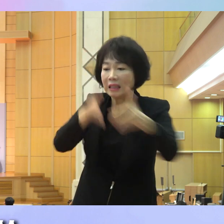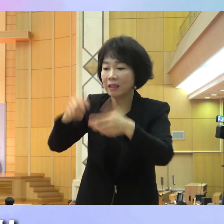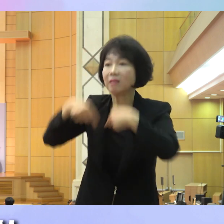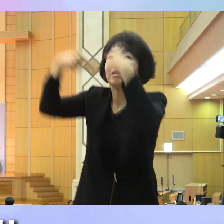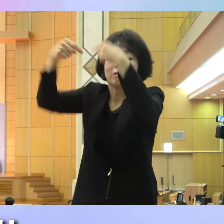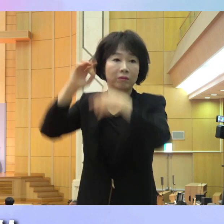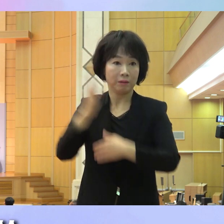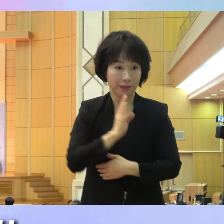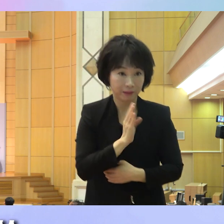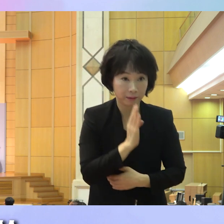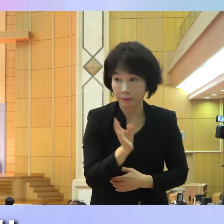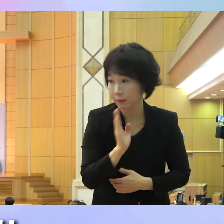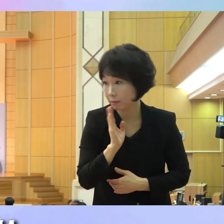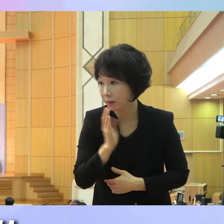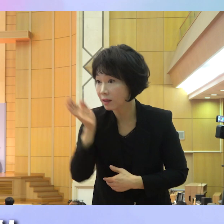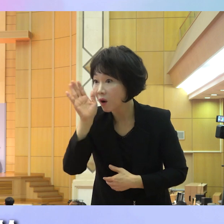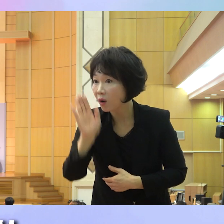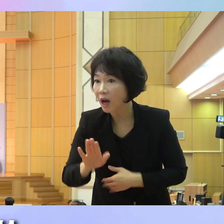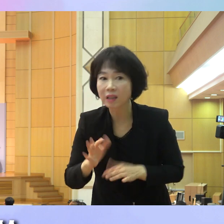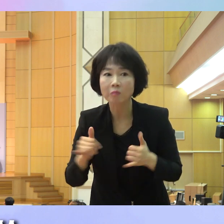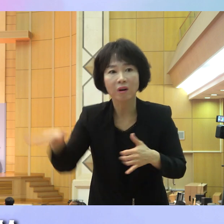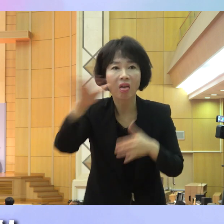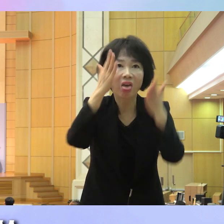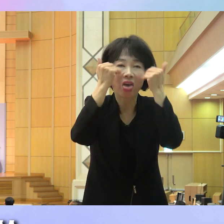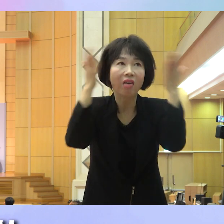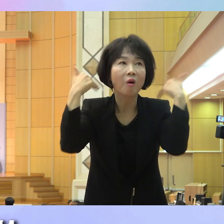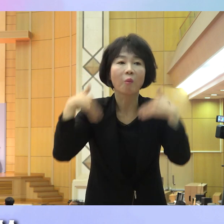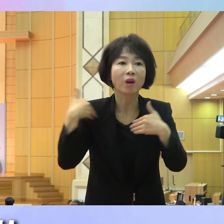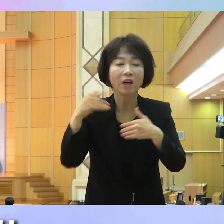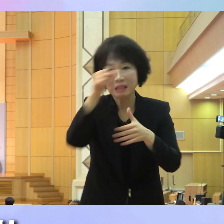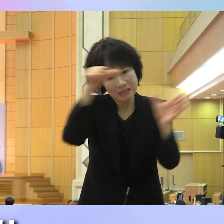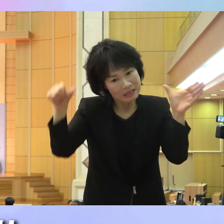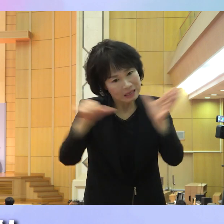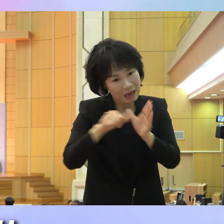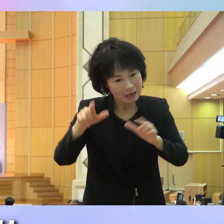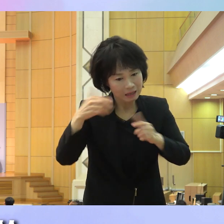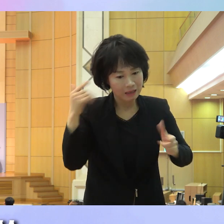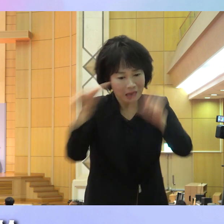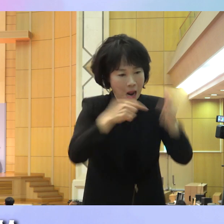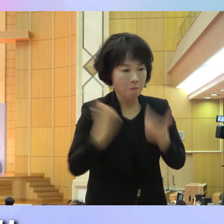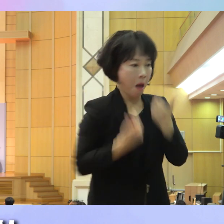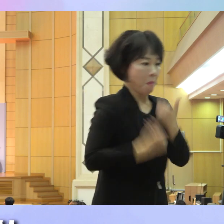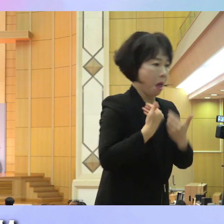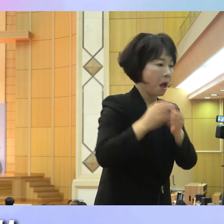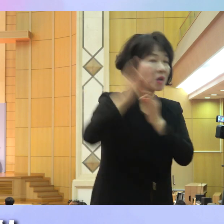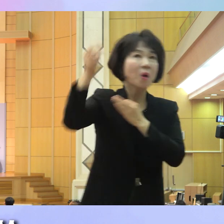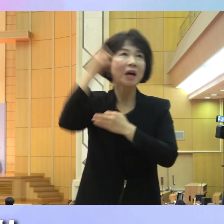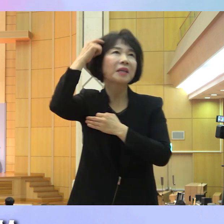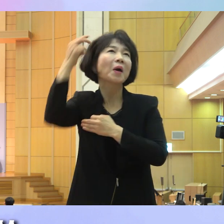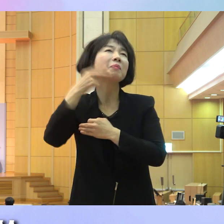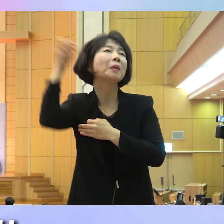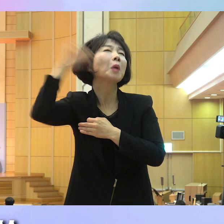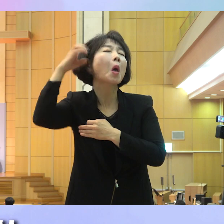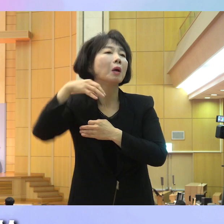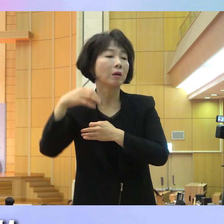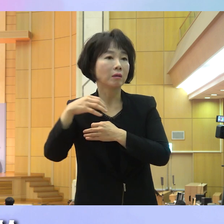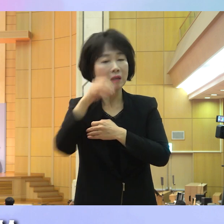사람들은 인생살이에만 급급하고 영생이라고 하는 꿈에도 생각지 않고